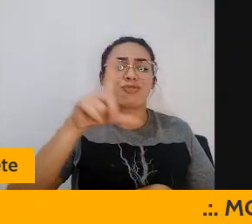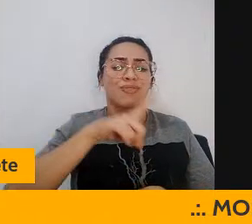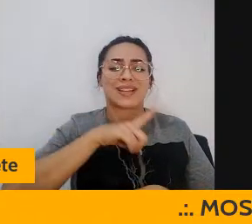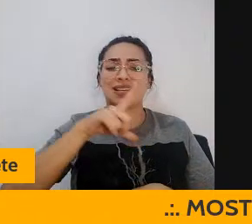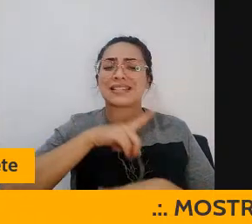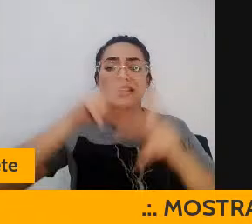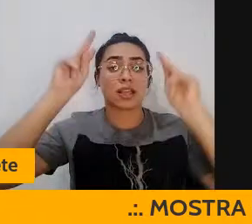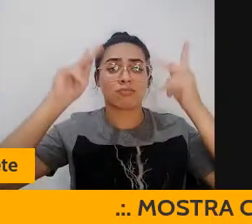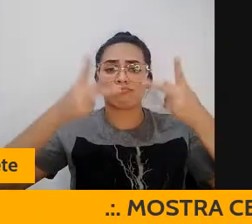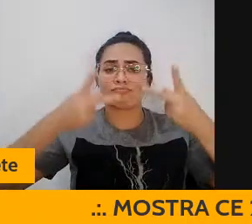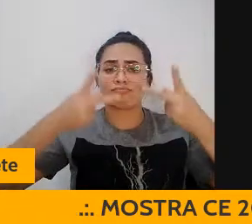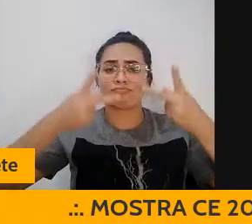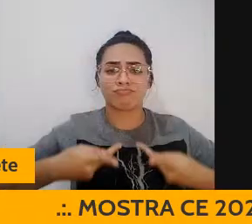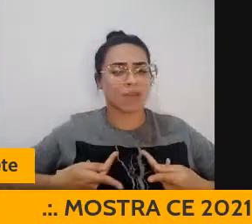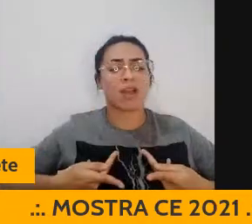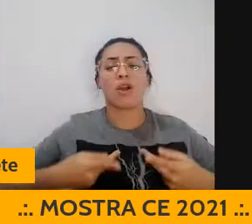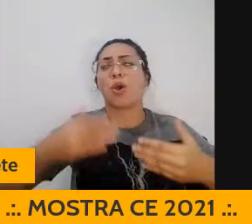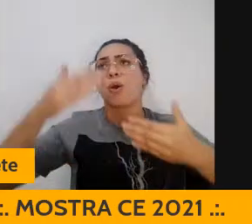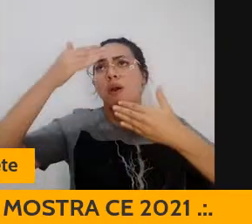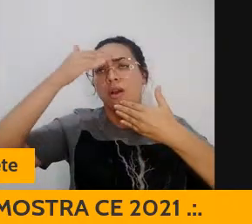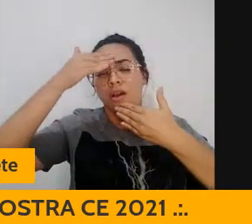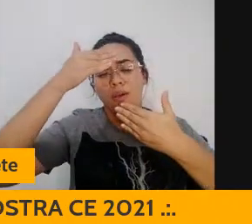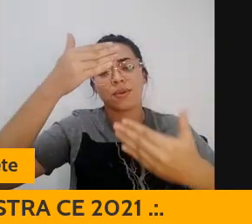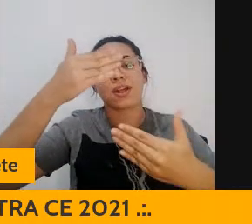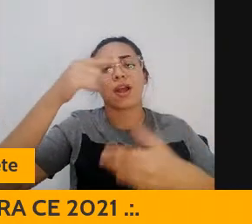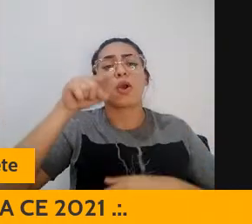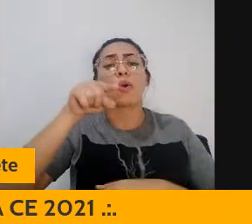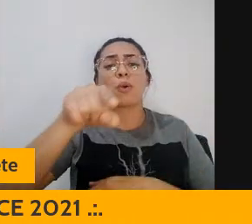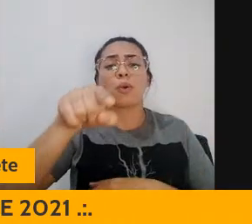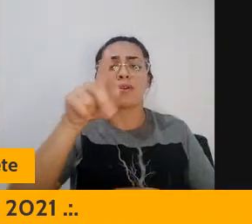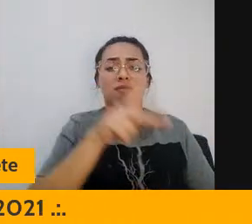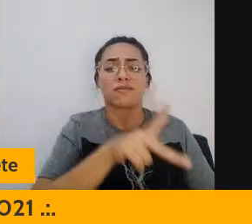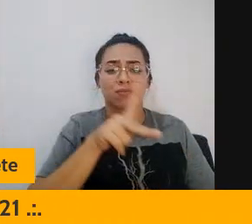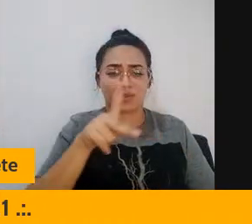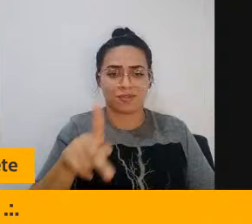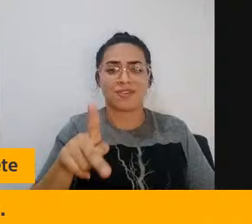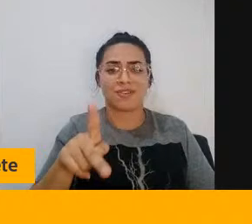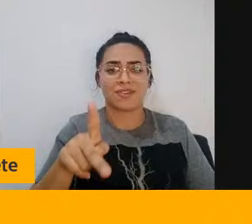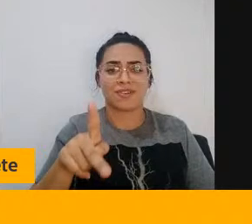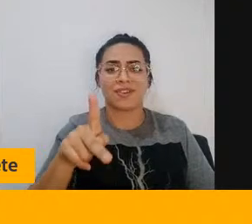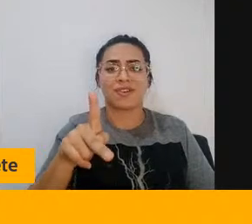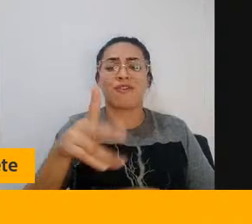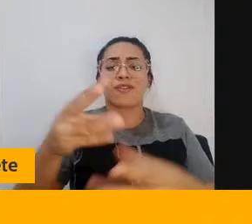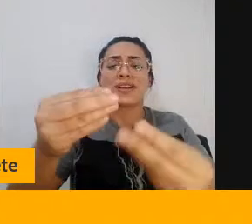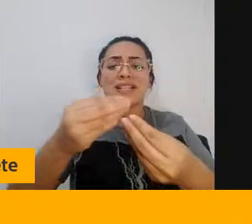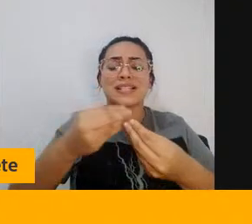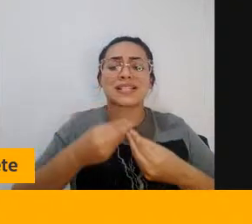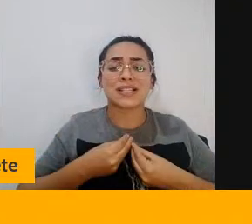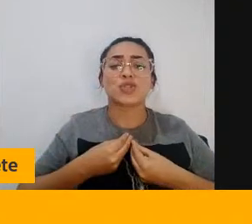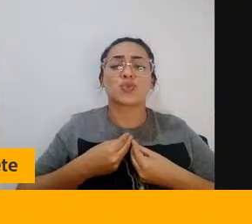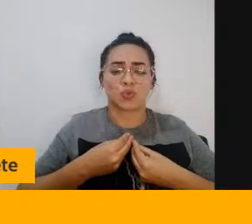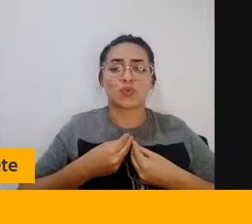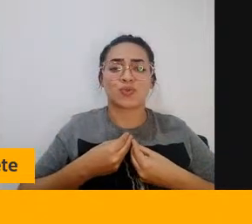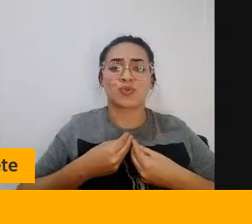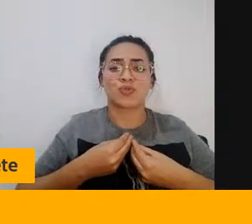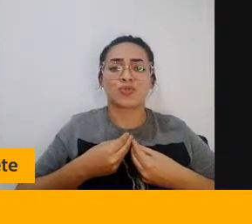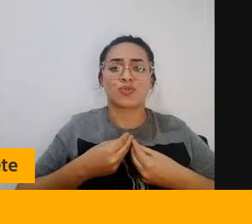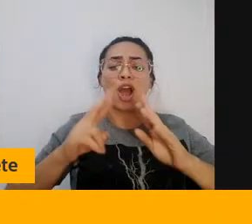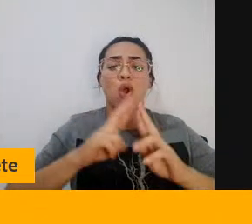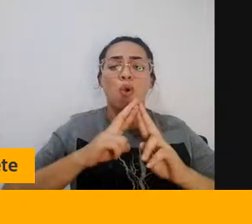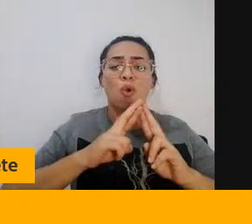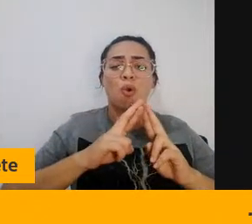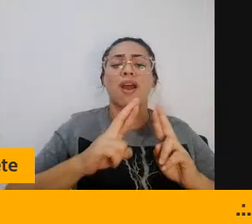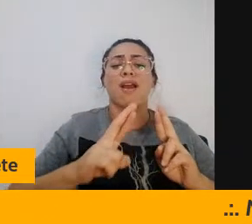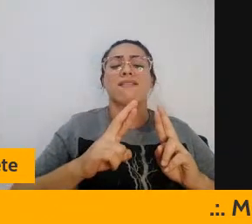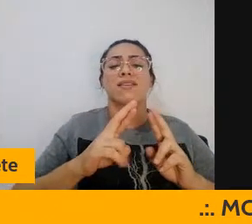humanidade. Muito obrigada, porque você traz aí o próprio... Você traz uma referência ao Summa Causae,